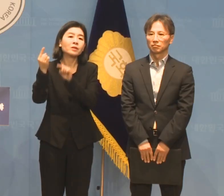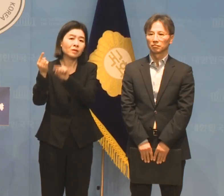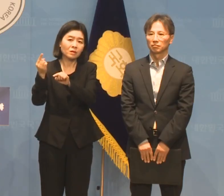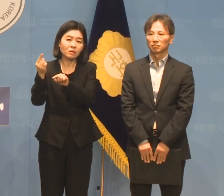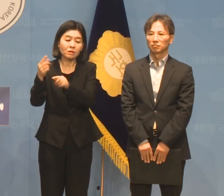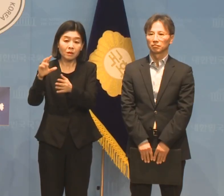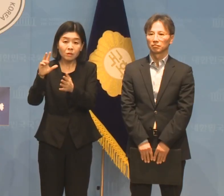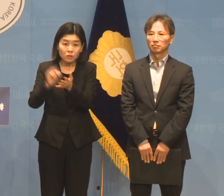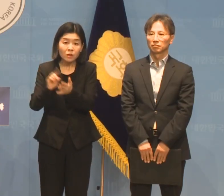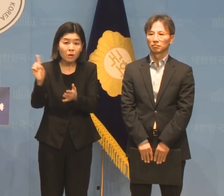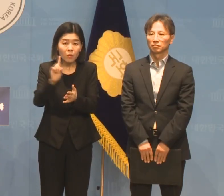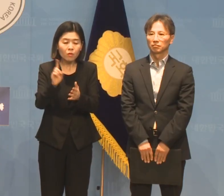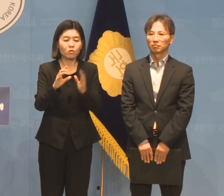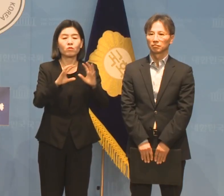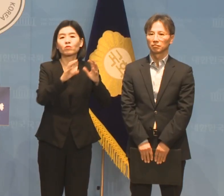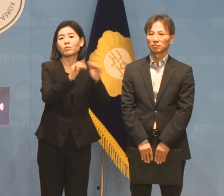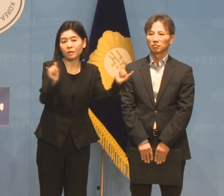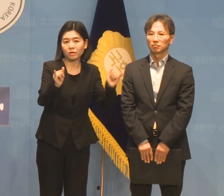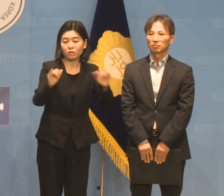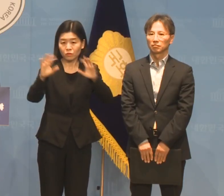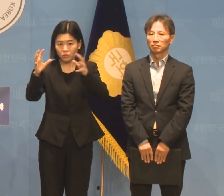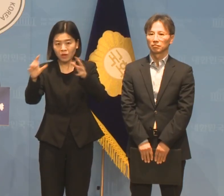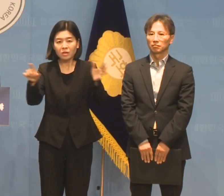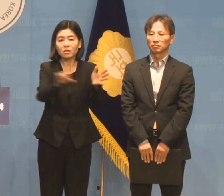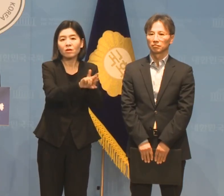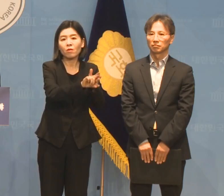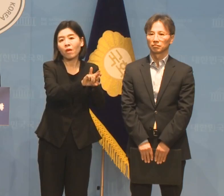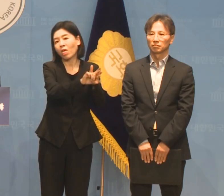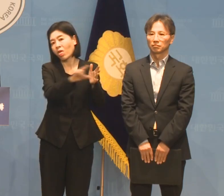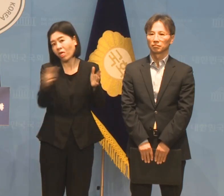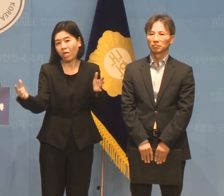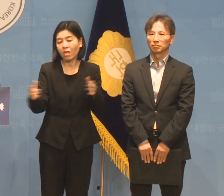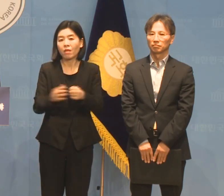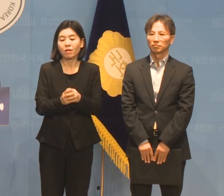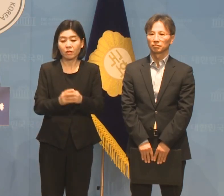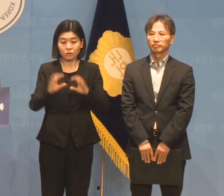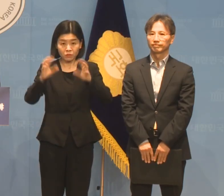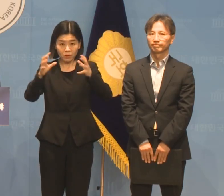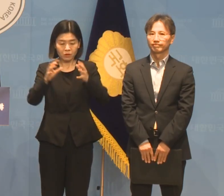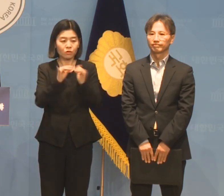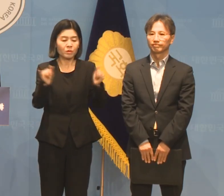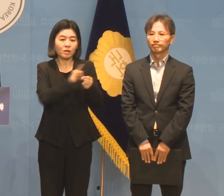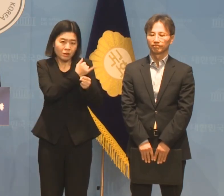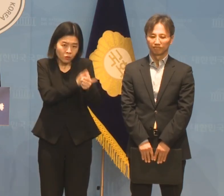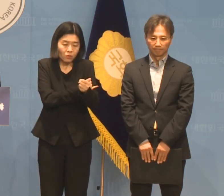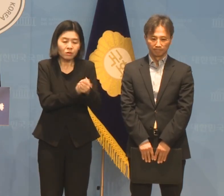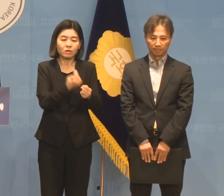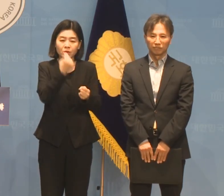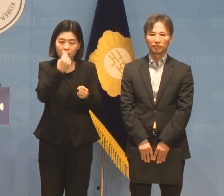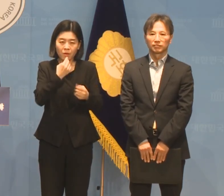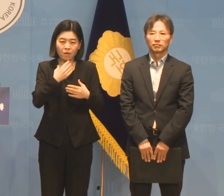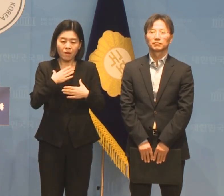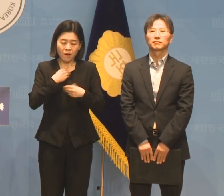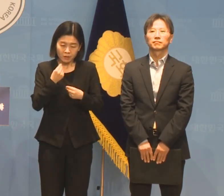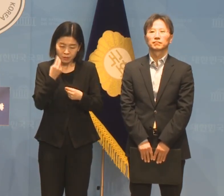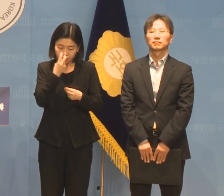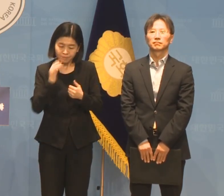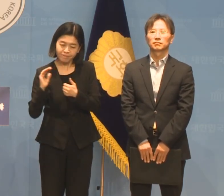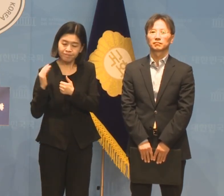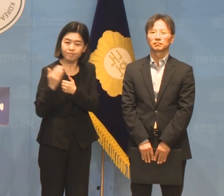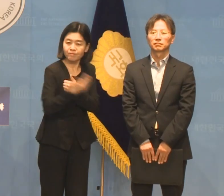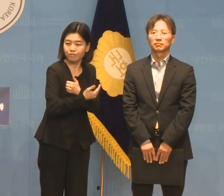간 신뢰를 무너뜨린 것입니다. 국가는 국민의 인권, 생명, 안전을 지켜야 합니다.